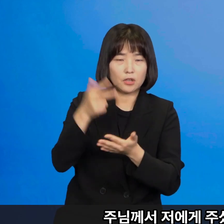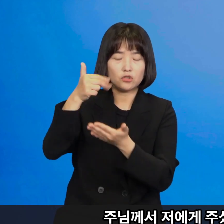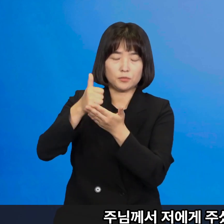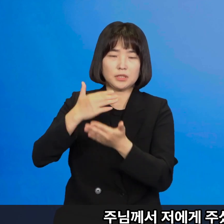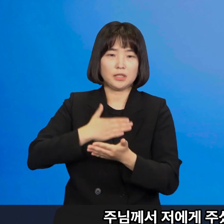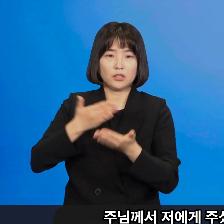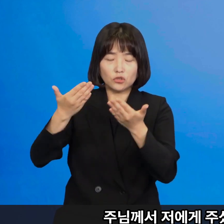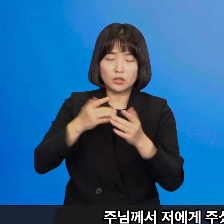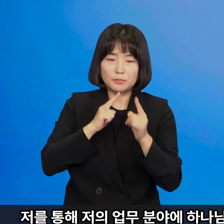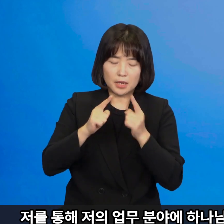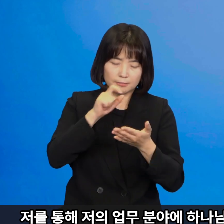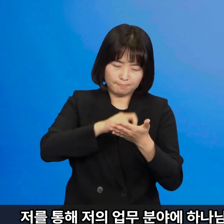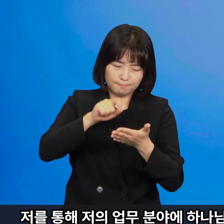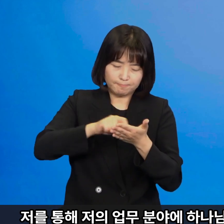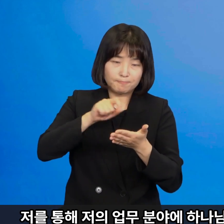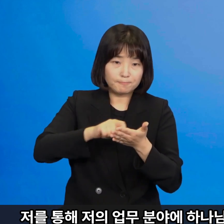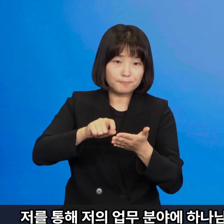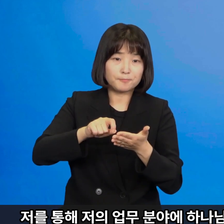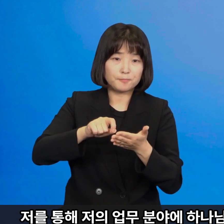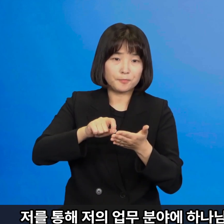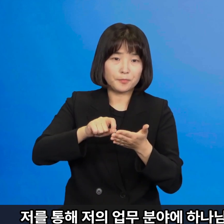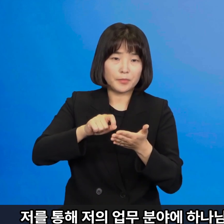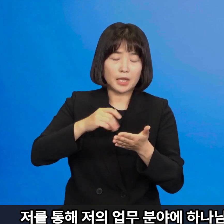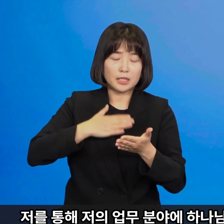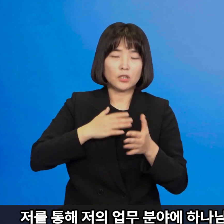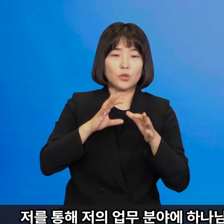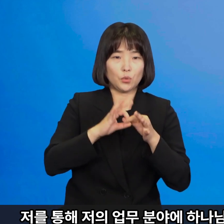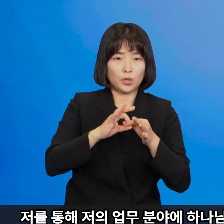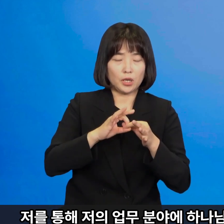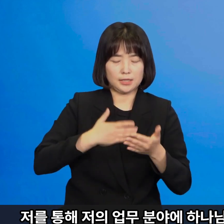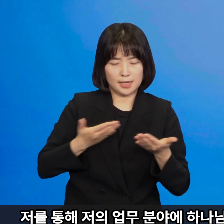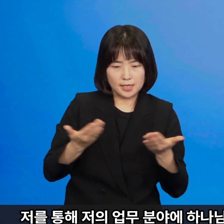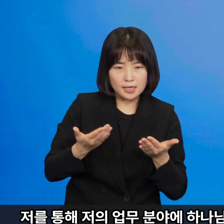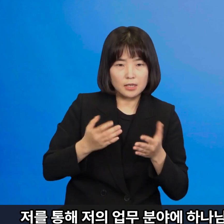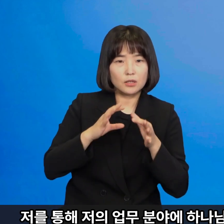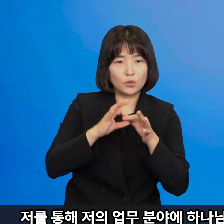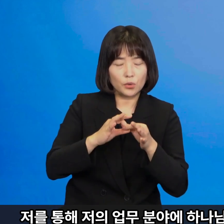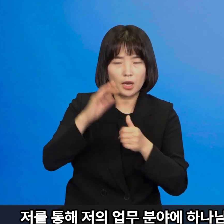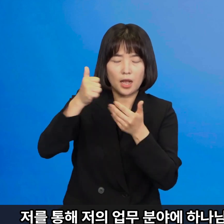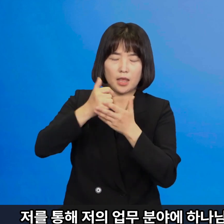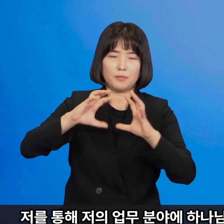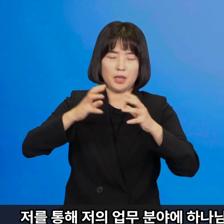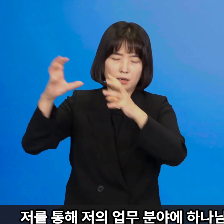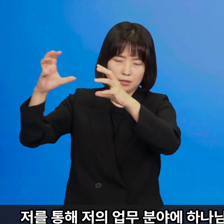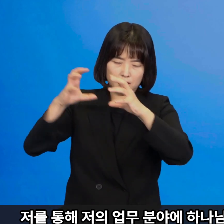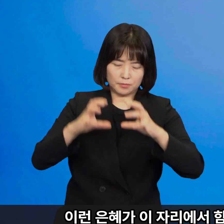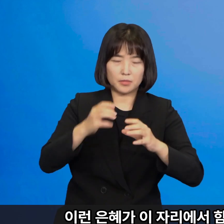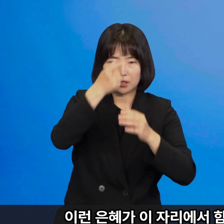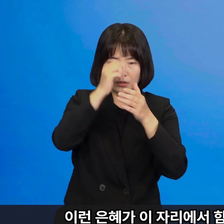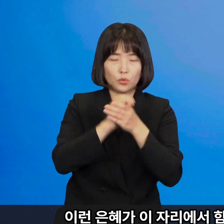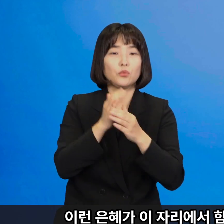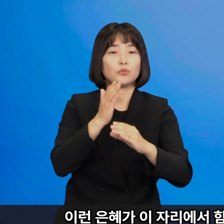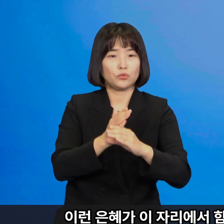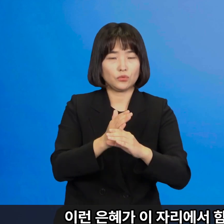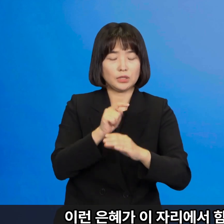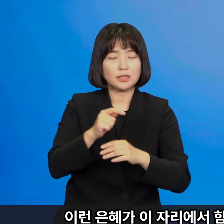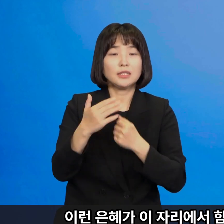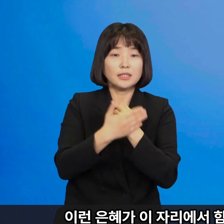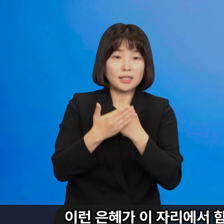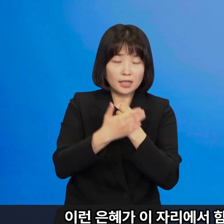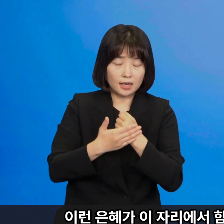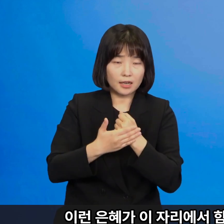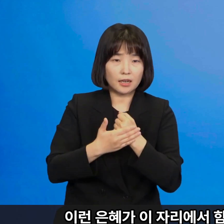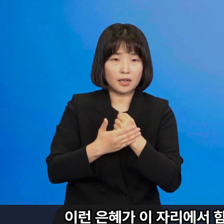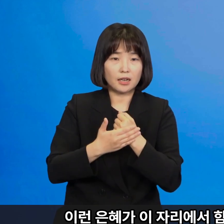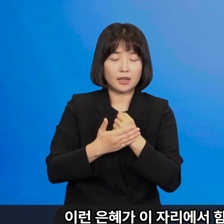마음들을 작성하여 저를 통해 저의 업무 분야에 하나님의 나라가 임하길 기도하고 있습니다. 이런 은혜가 이